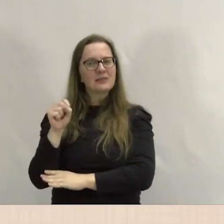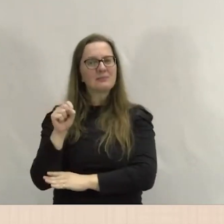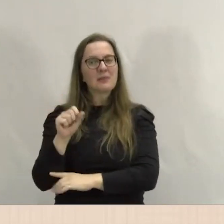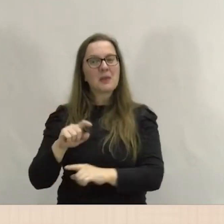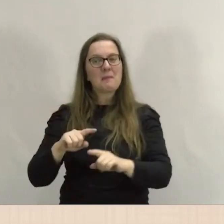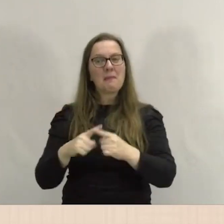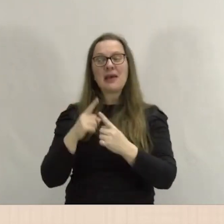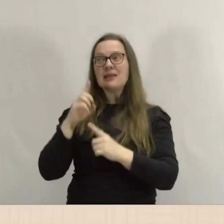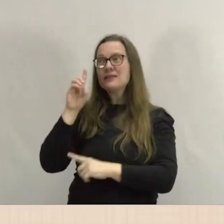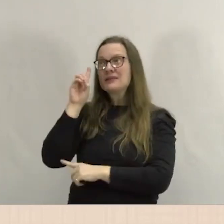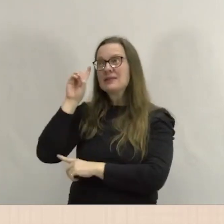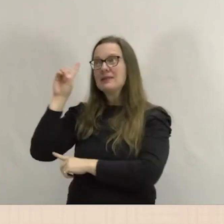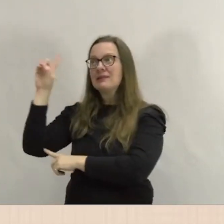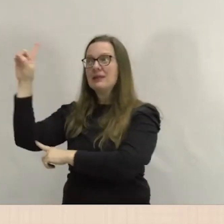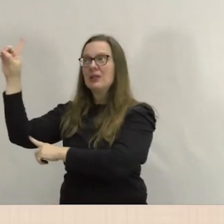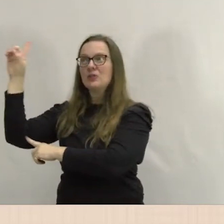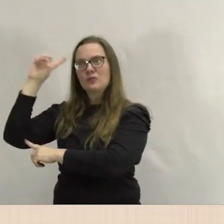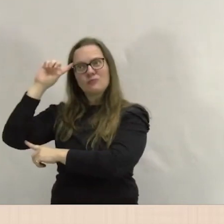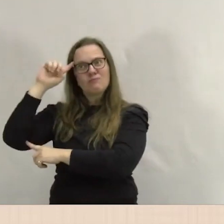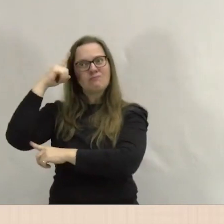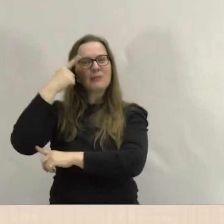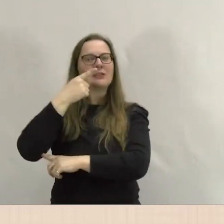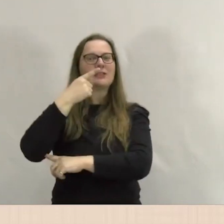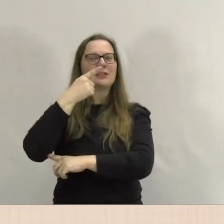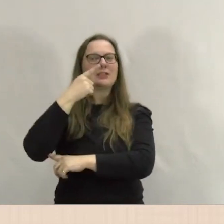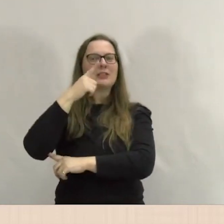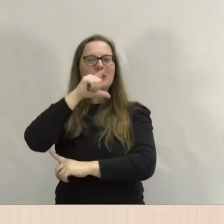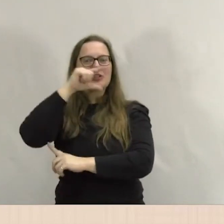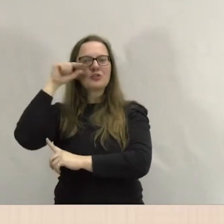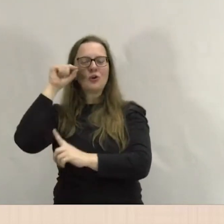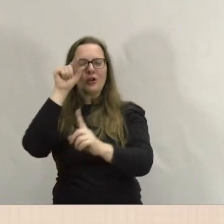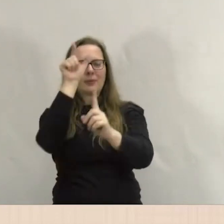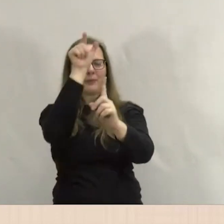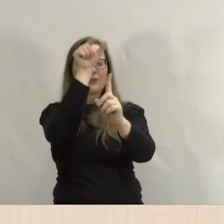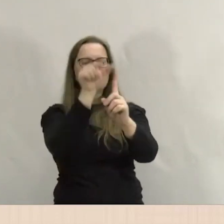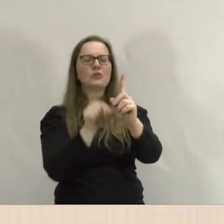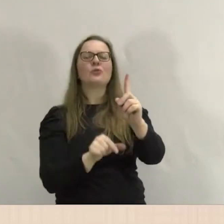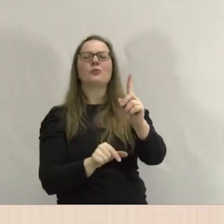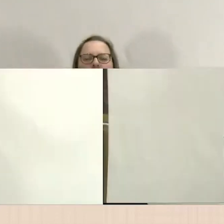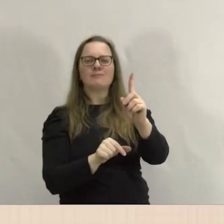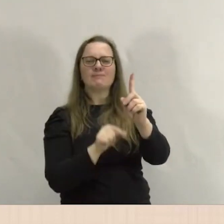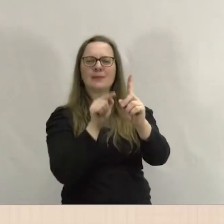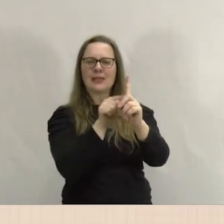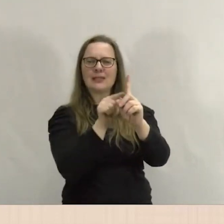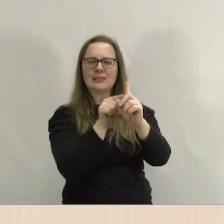Senhor, mandado do Senhor. E Ele confiou esse mandado a um